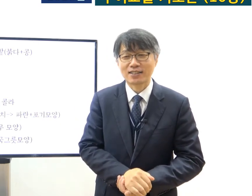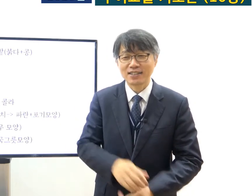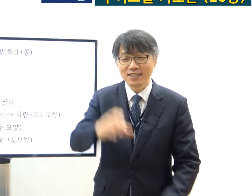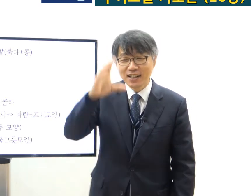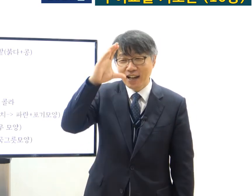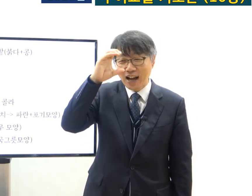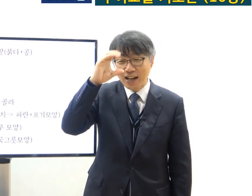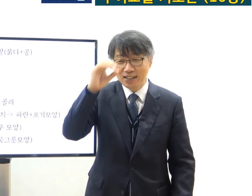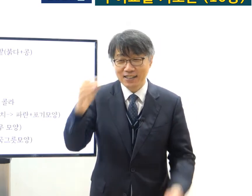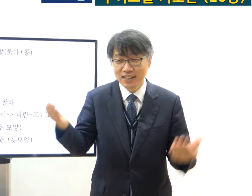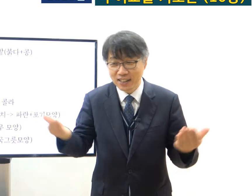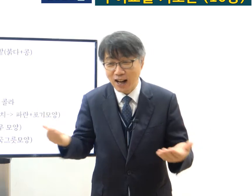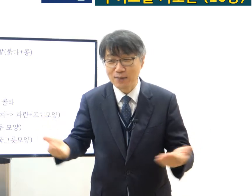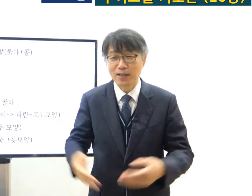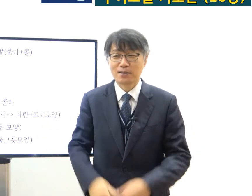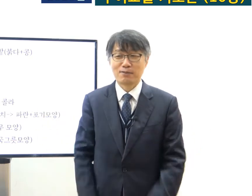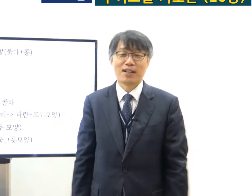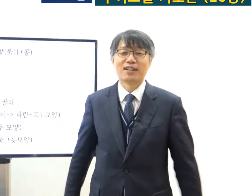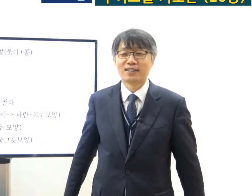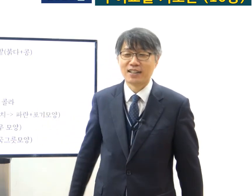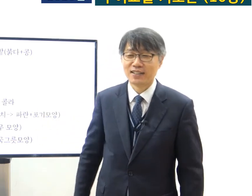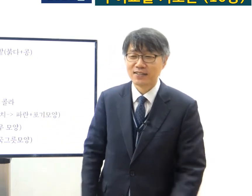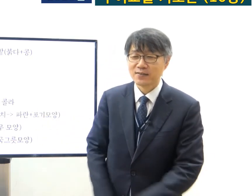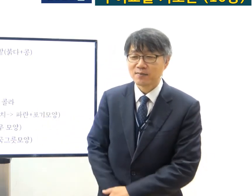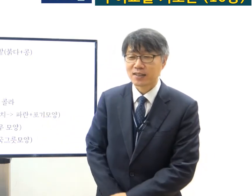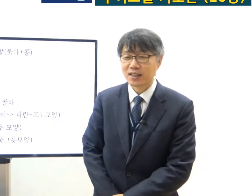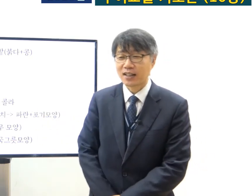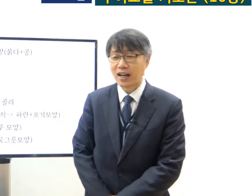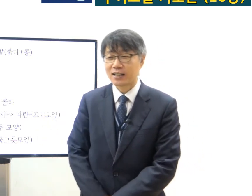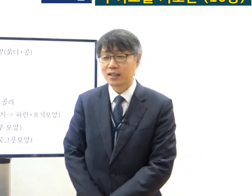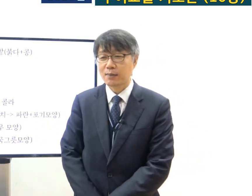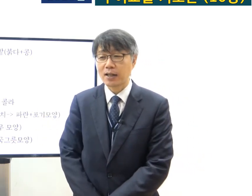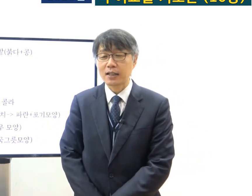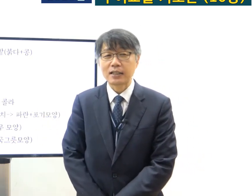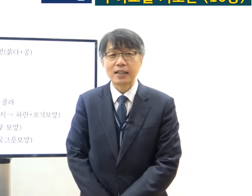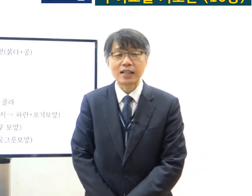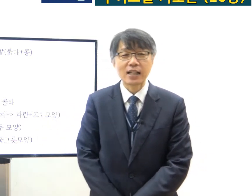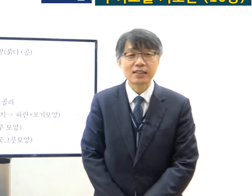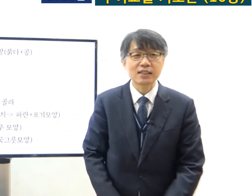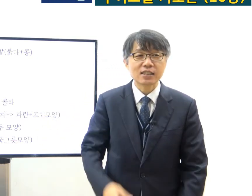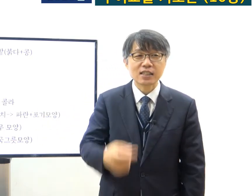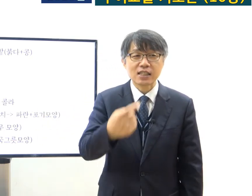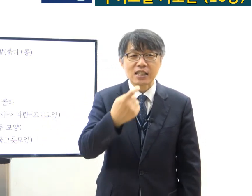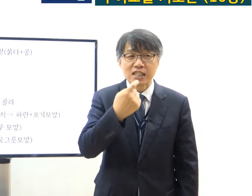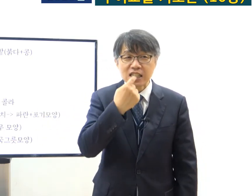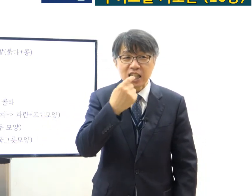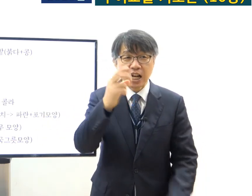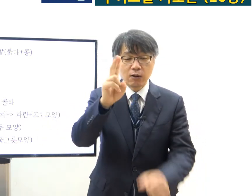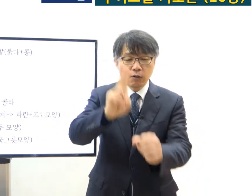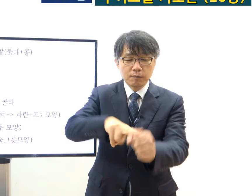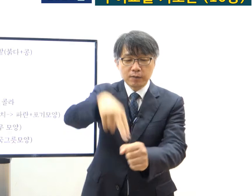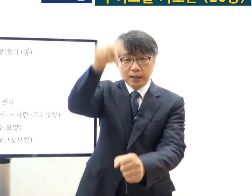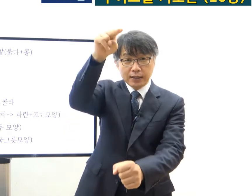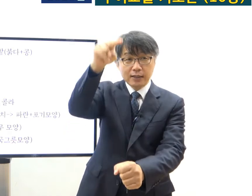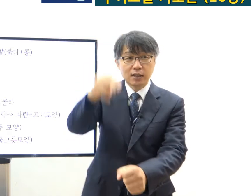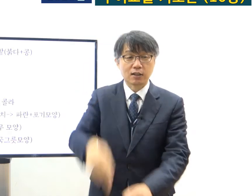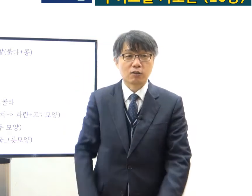알바이트. 알바이트입니다. 네. 그 다음에 사이다는 흰색하고 딱 따는 거라고